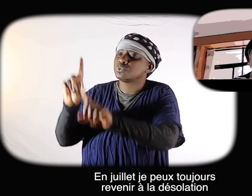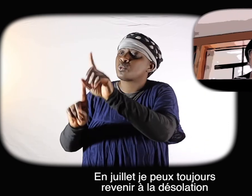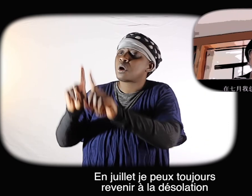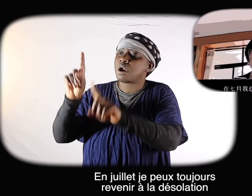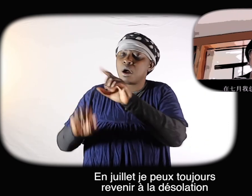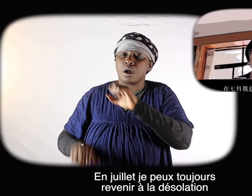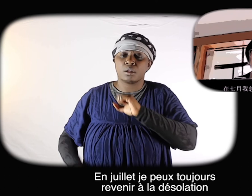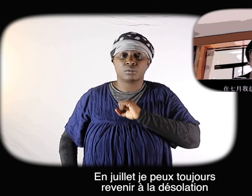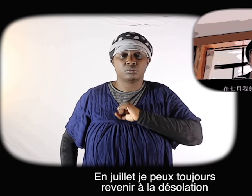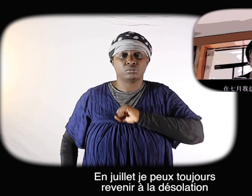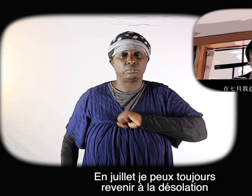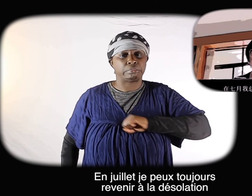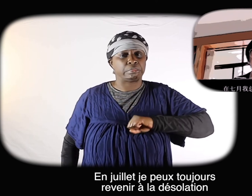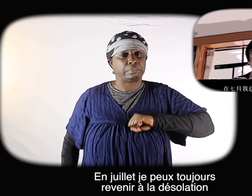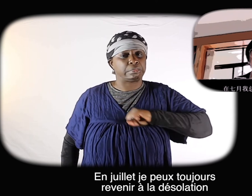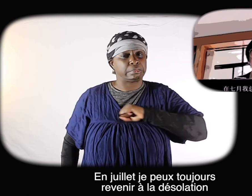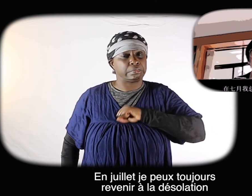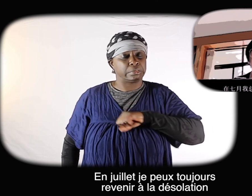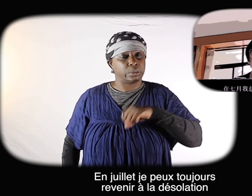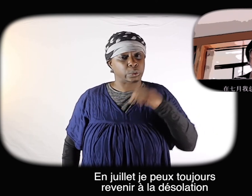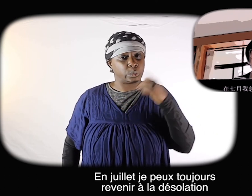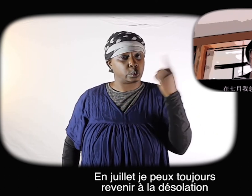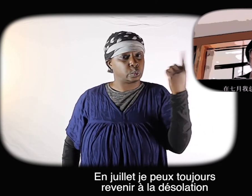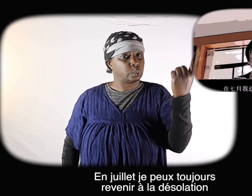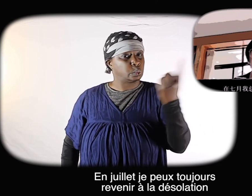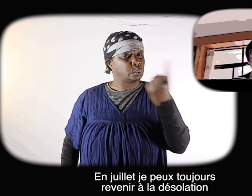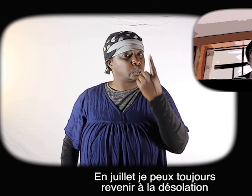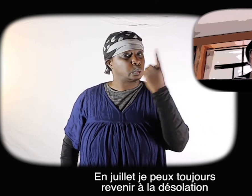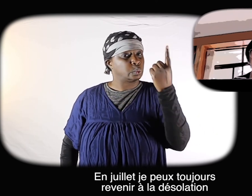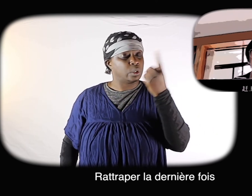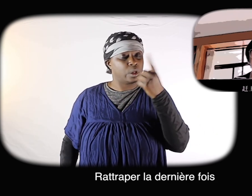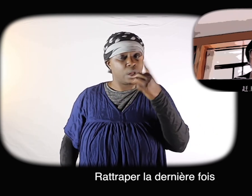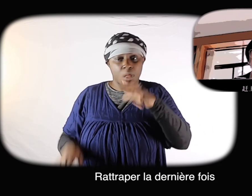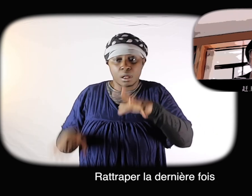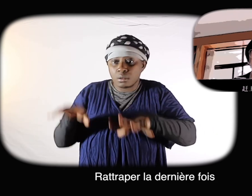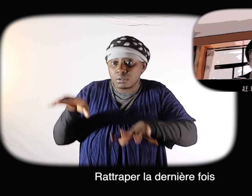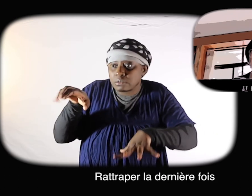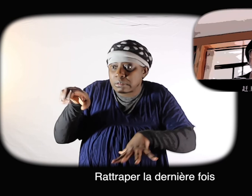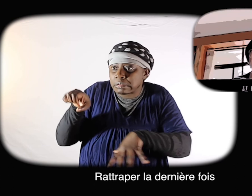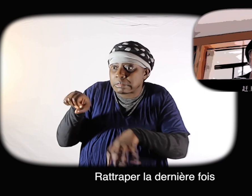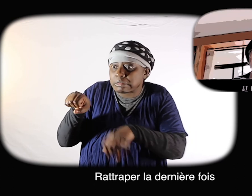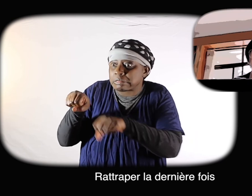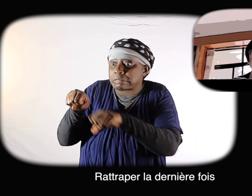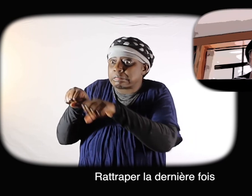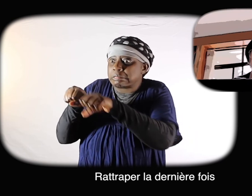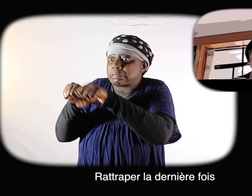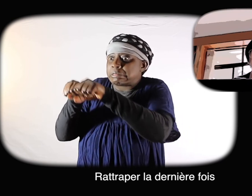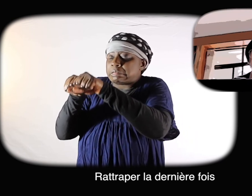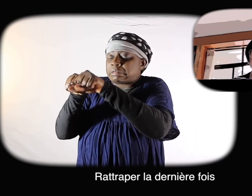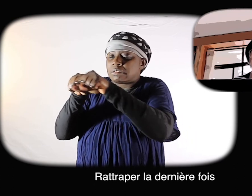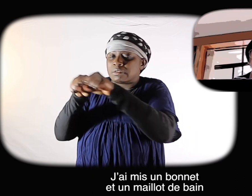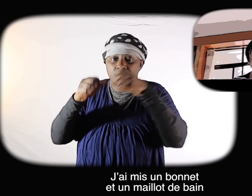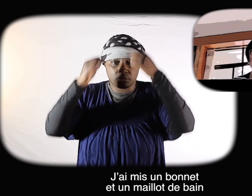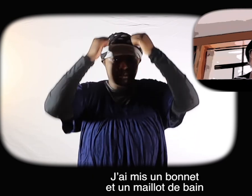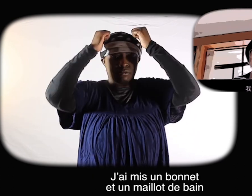在七月，我总能突然回到荒凉，赶上最后一次，